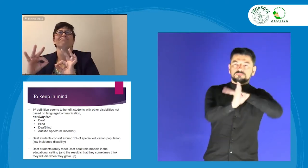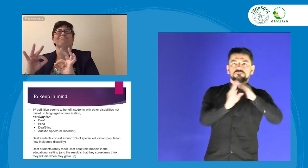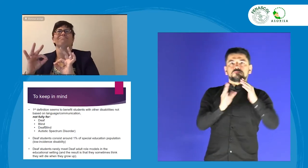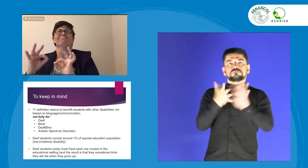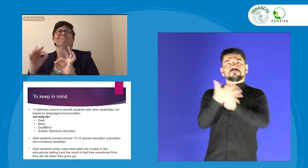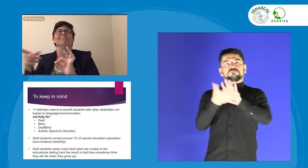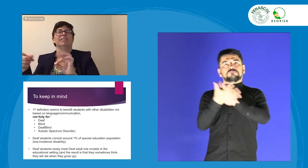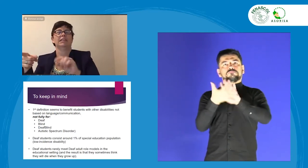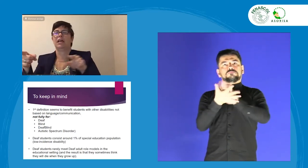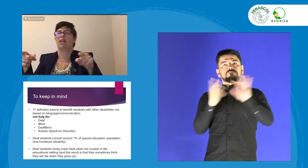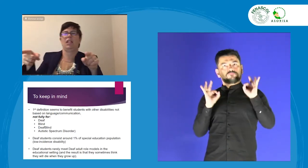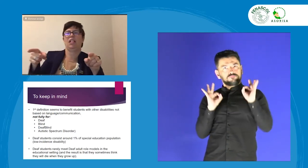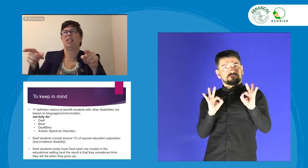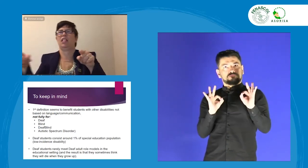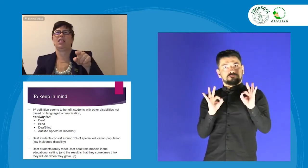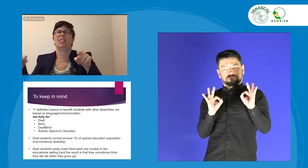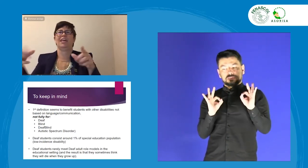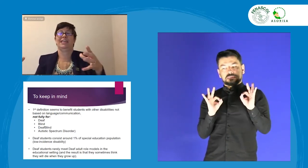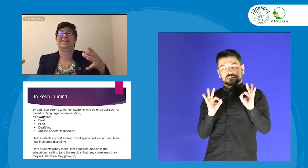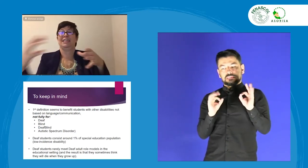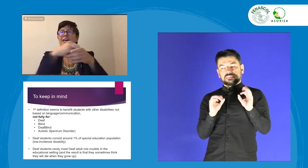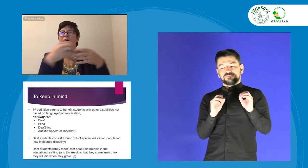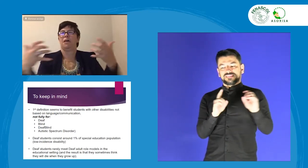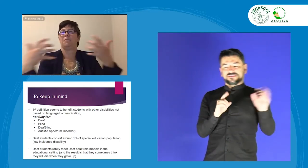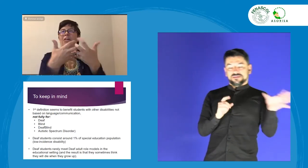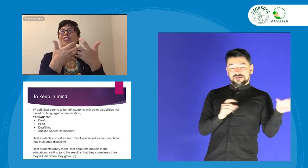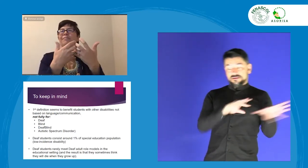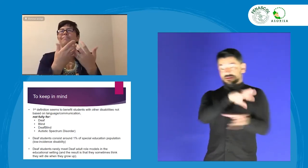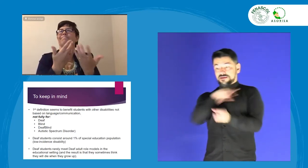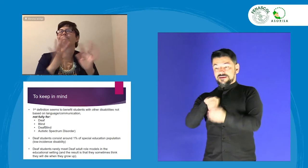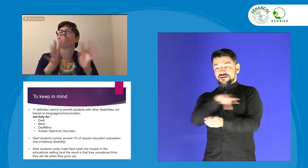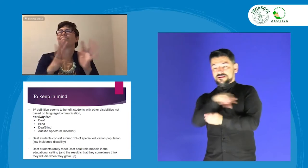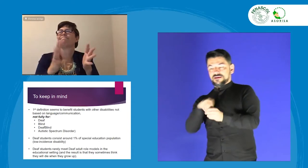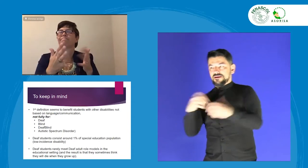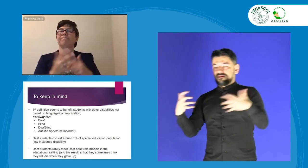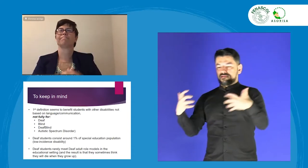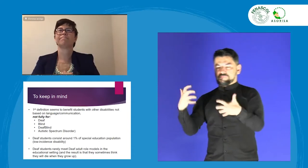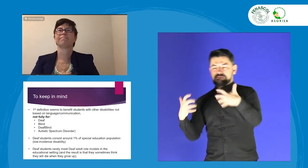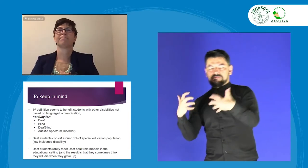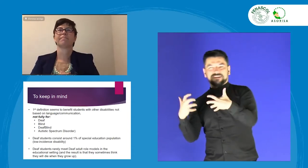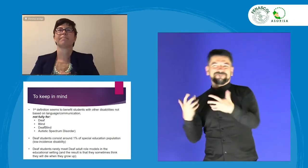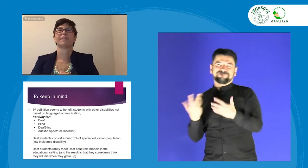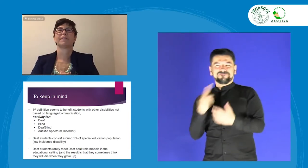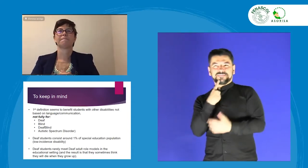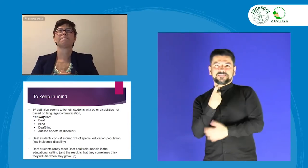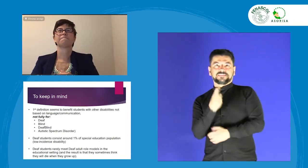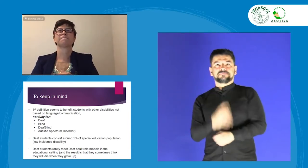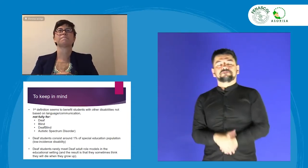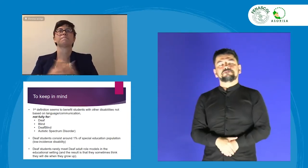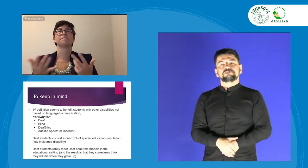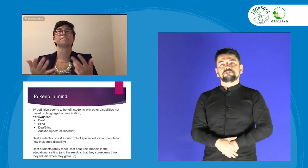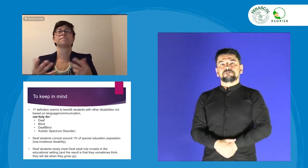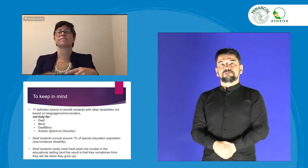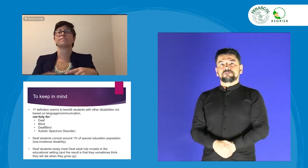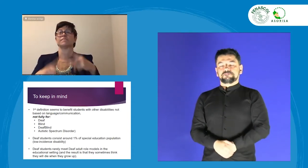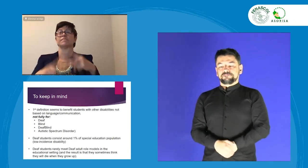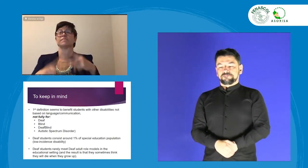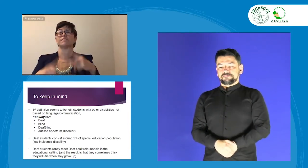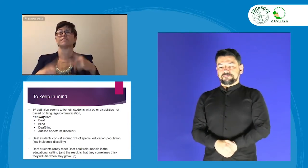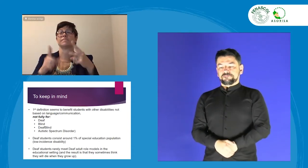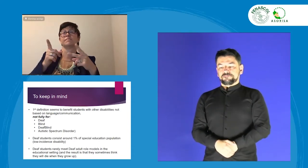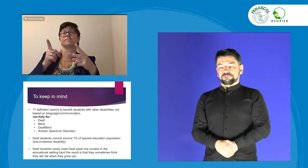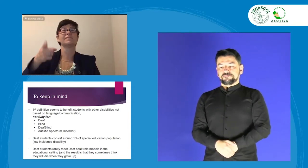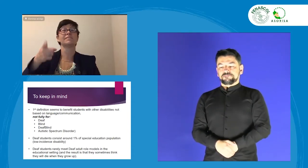en acceso a la lengua, ¿no? Esa vendría a ser una inclusión de manera diferente y es algo que no se está